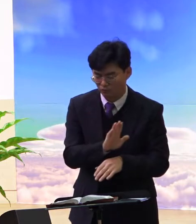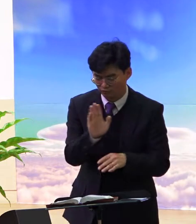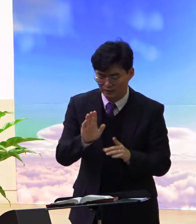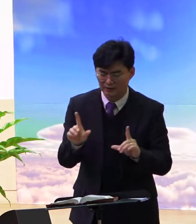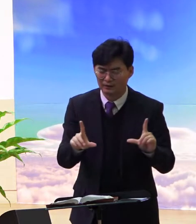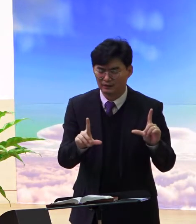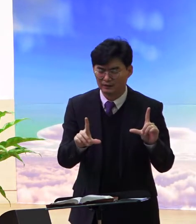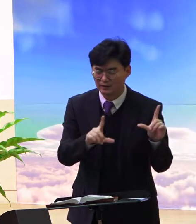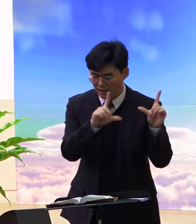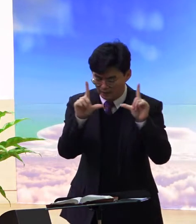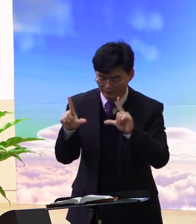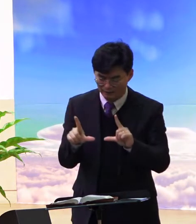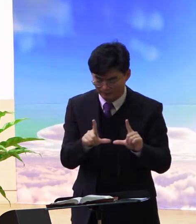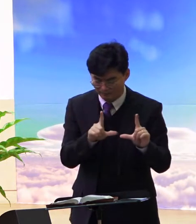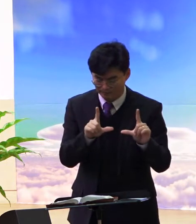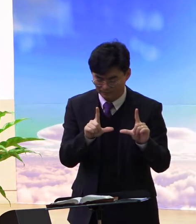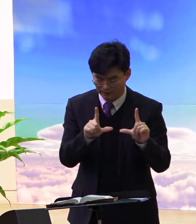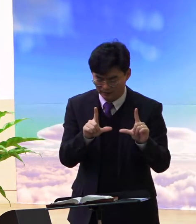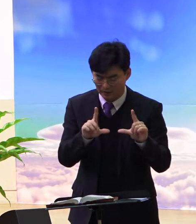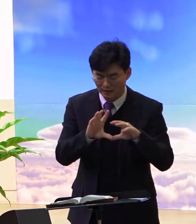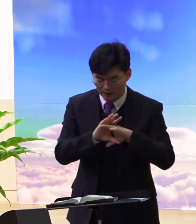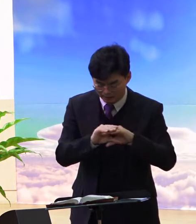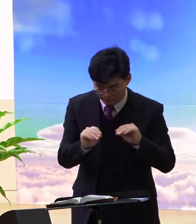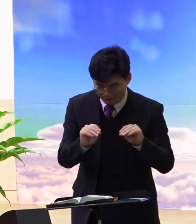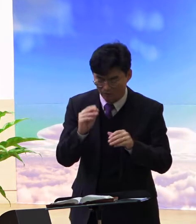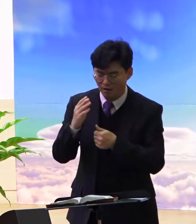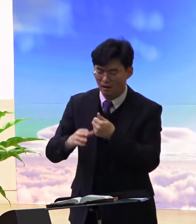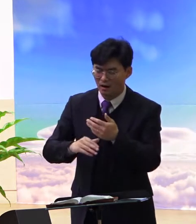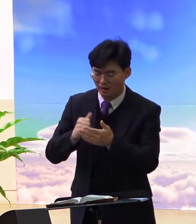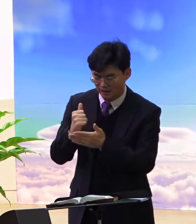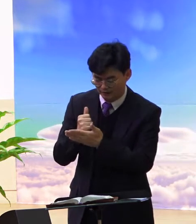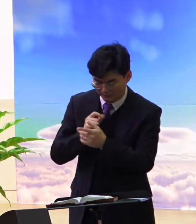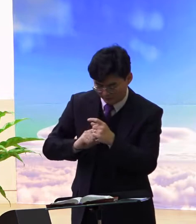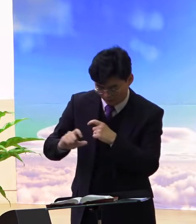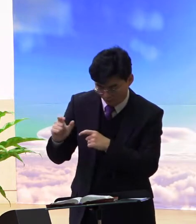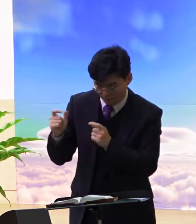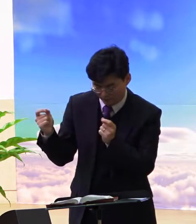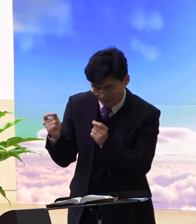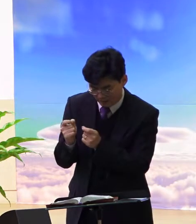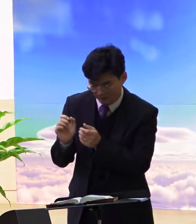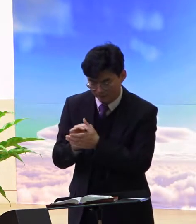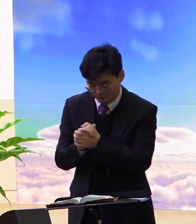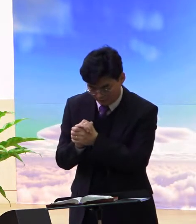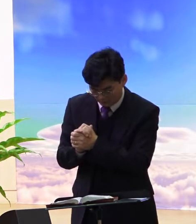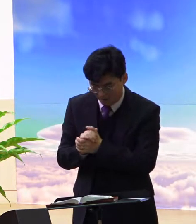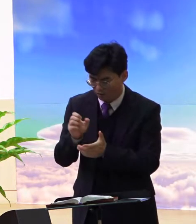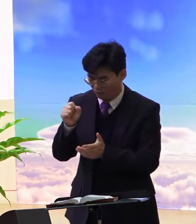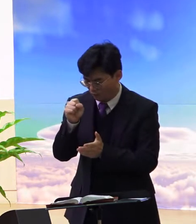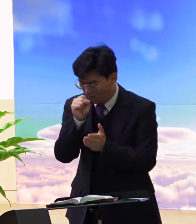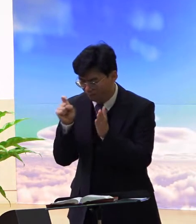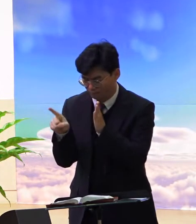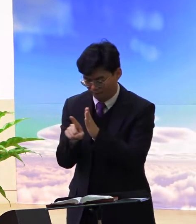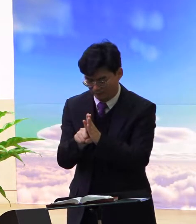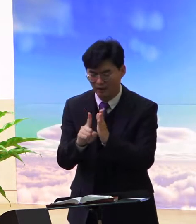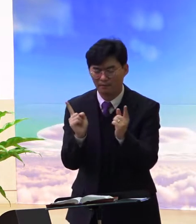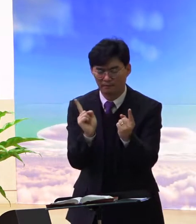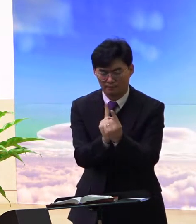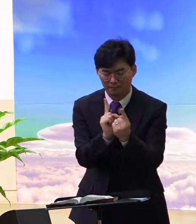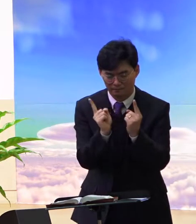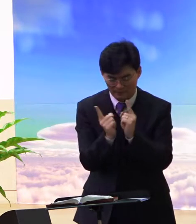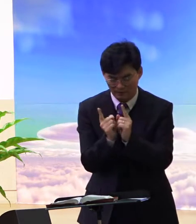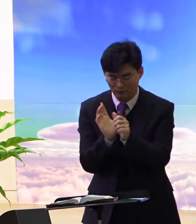문제가 해결되고 하나님과의 관계가 더욱 가까워지는 축복의 통로로 사용되게 하실 줄